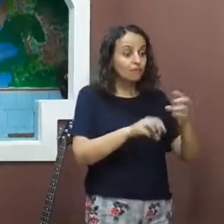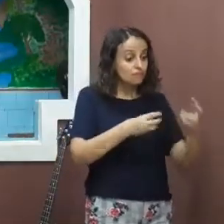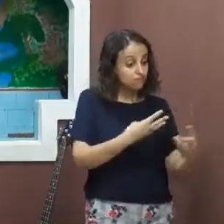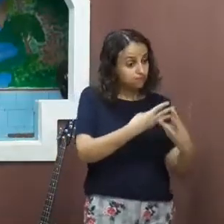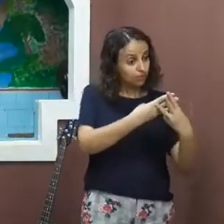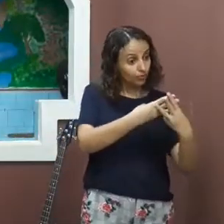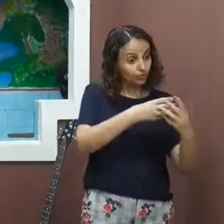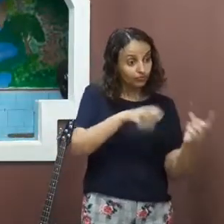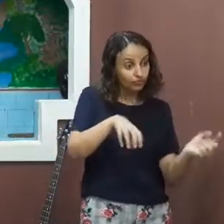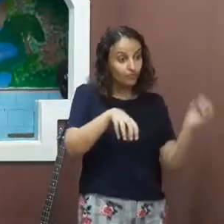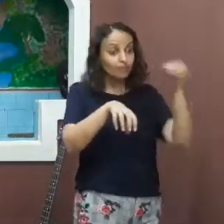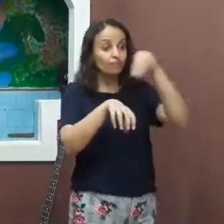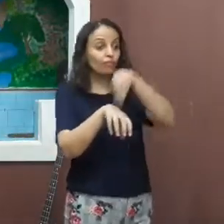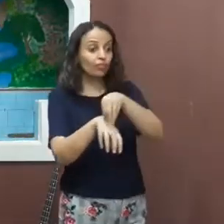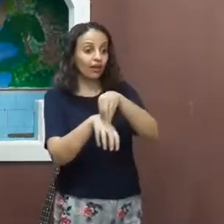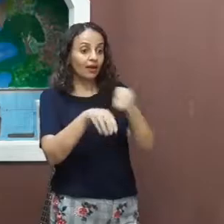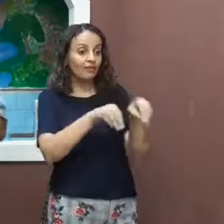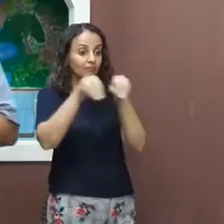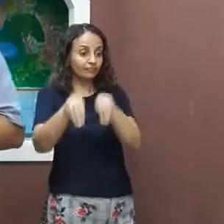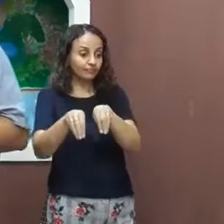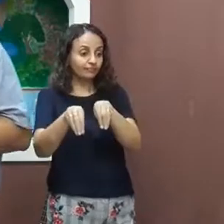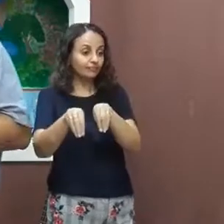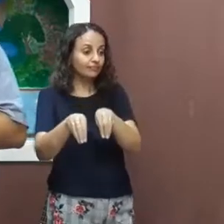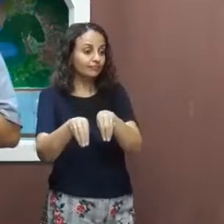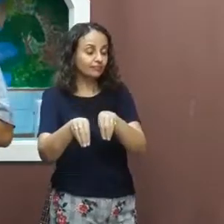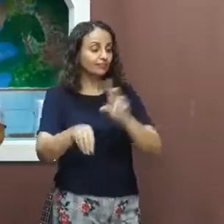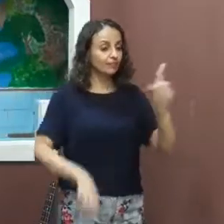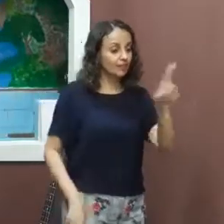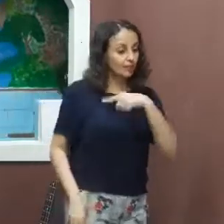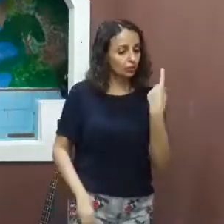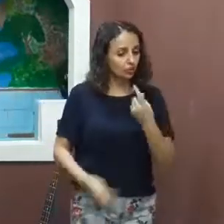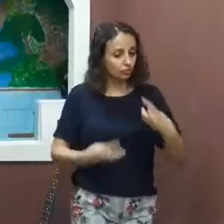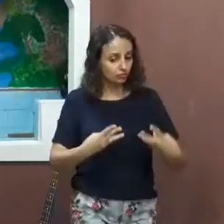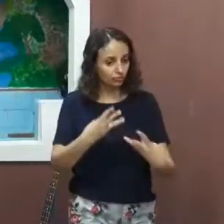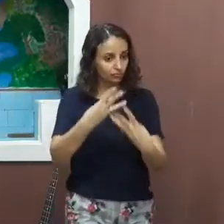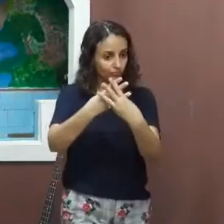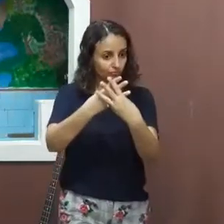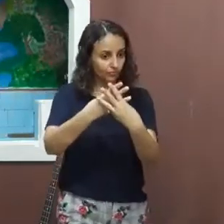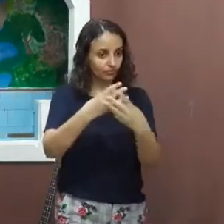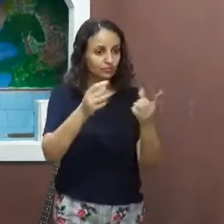povo. Nós não somos judeus,